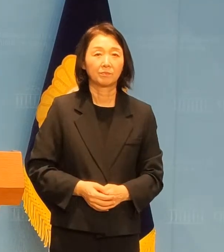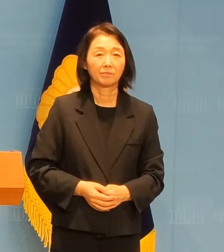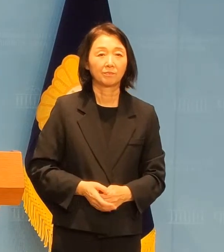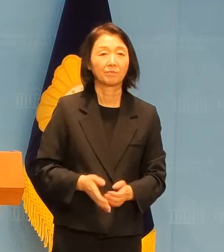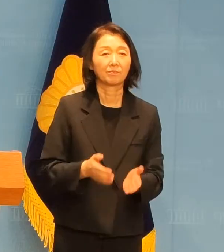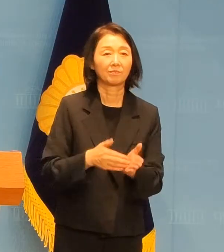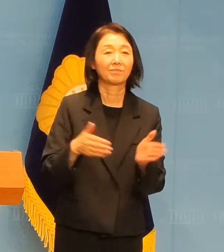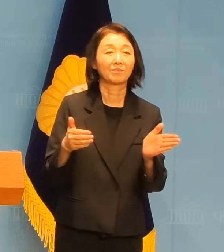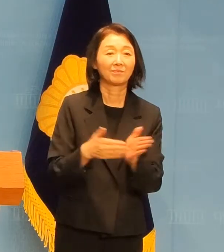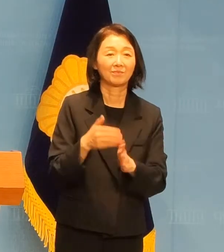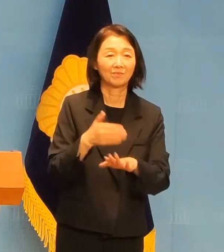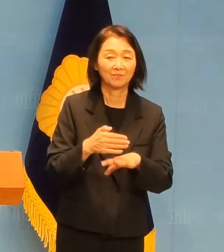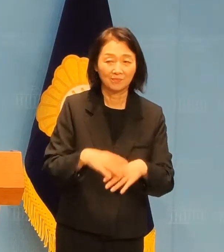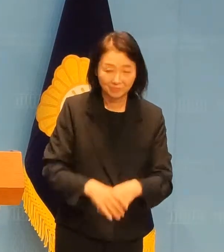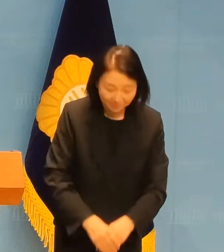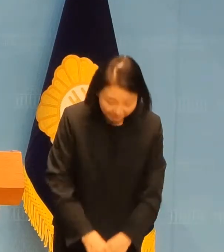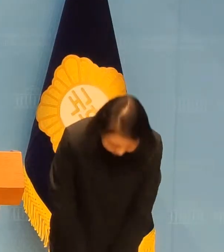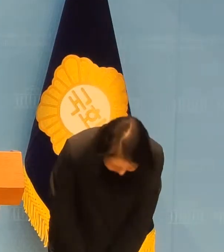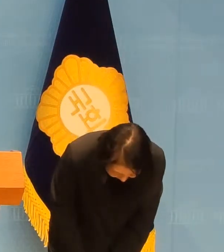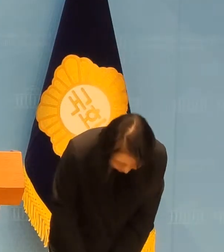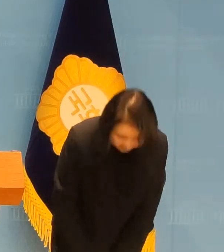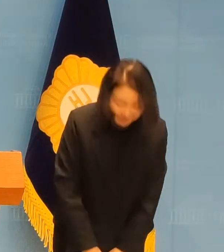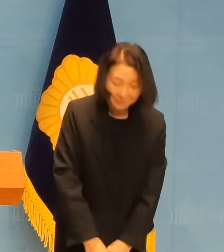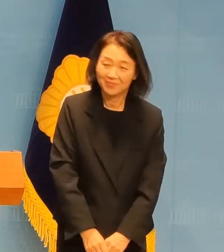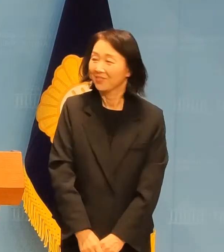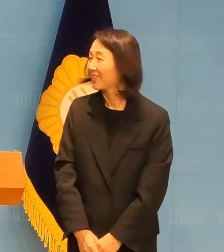이상입니다. 감사합니다.